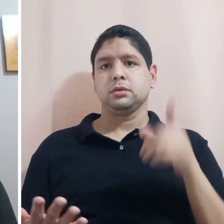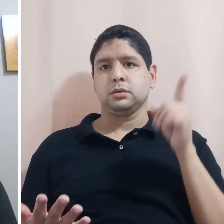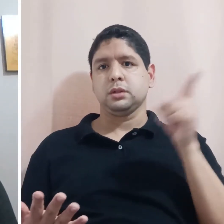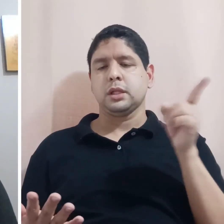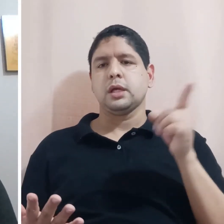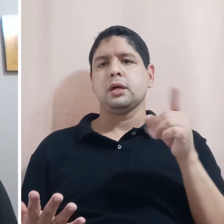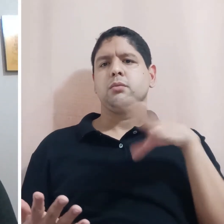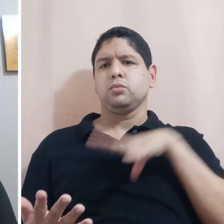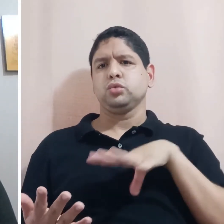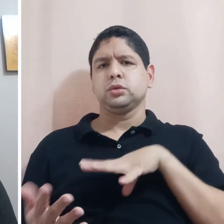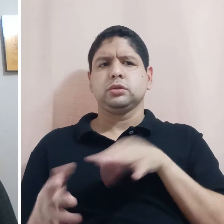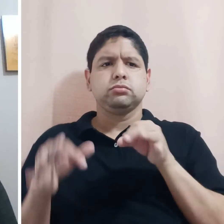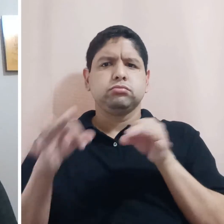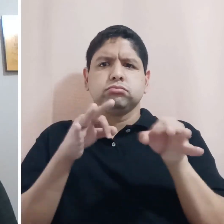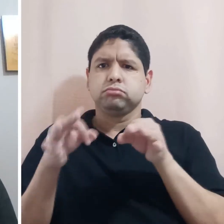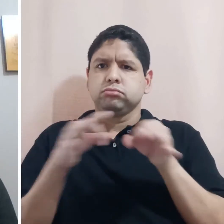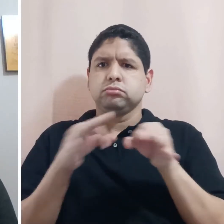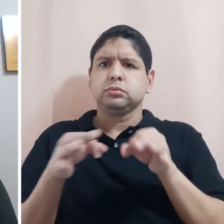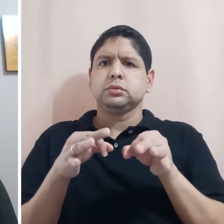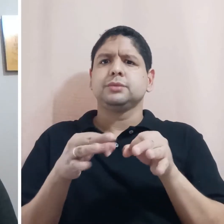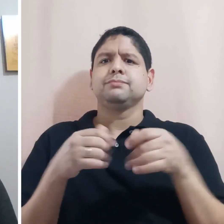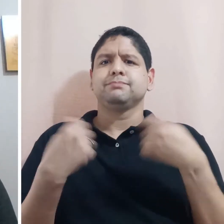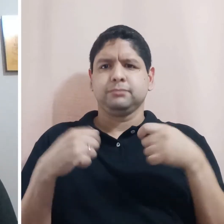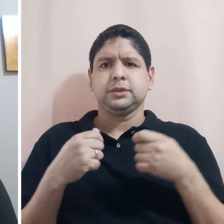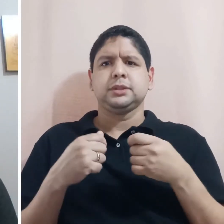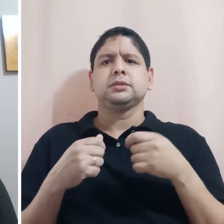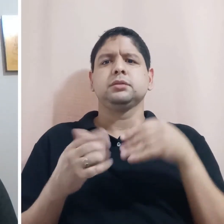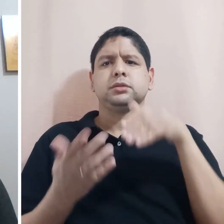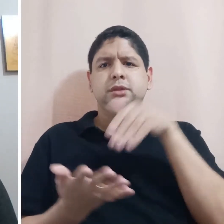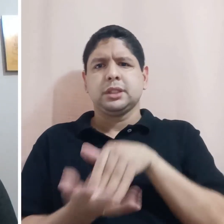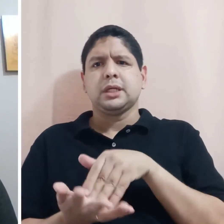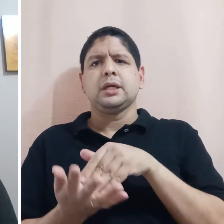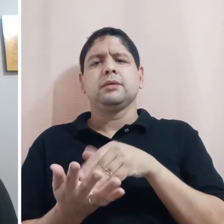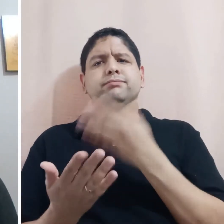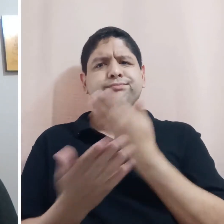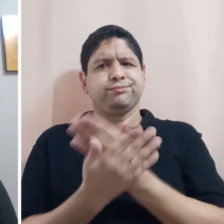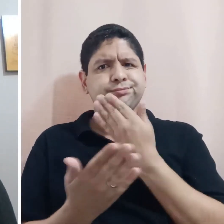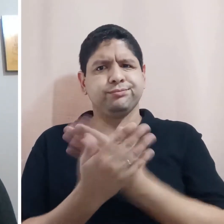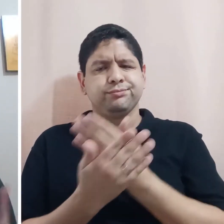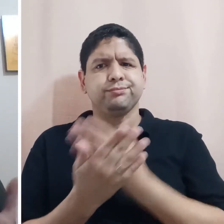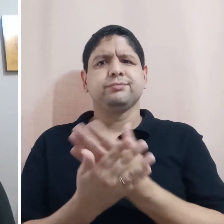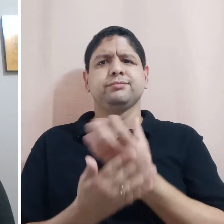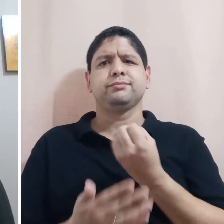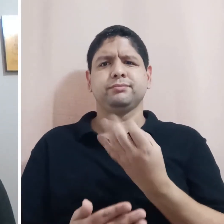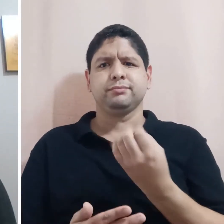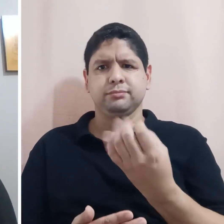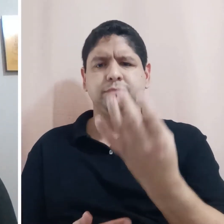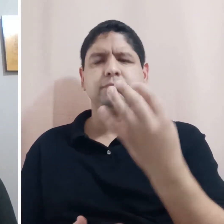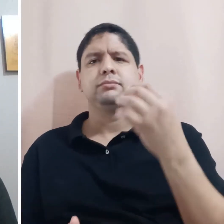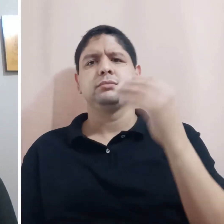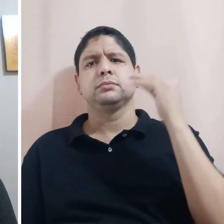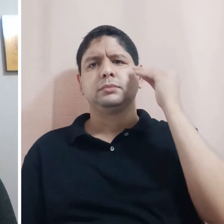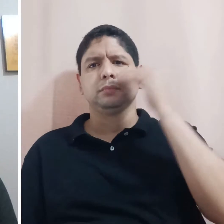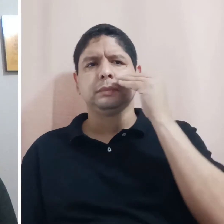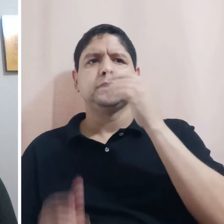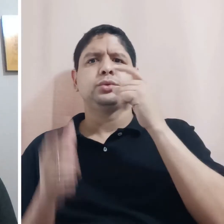então, acabaram, né, executando esse plano, mas foi um plano que, para chegar até a Ásia, foram muitas e